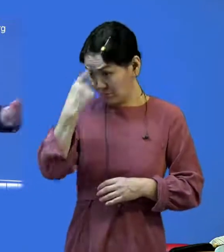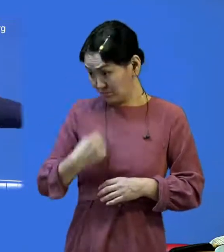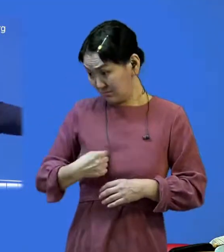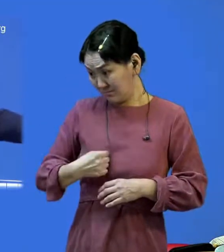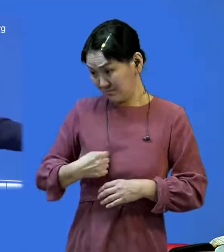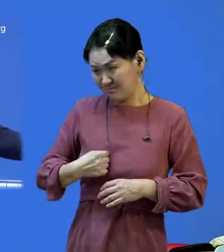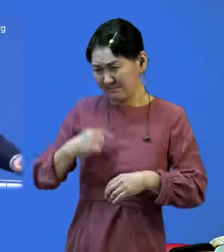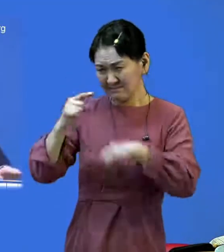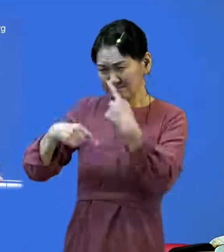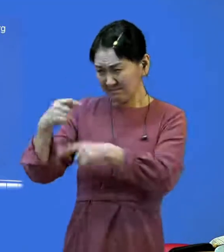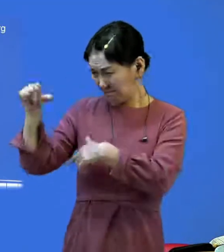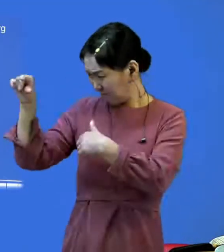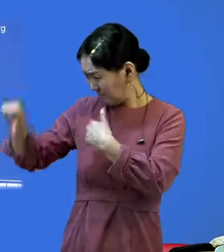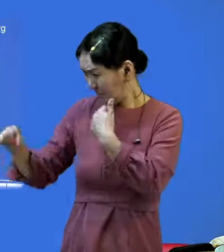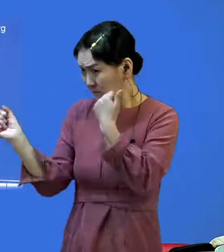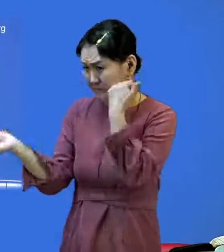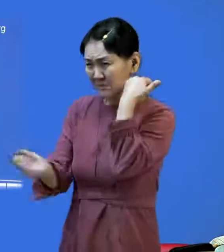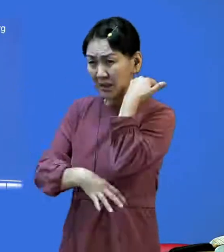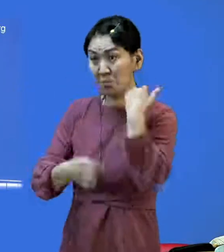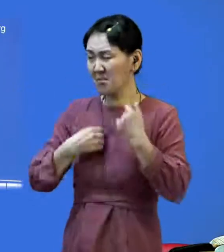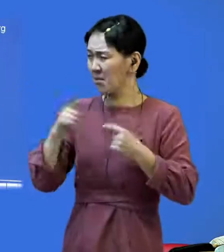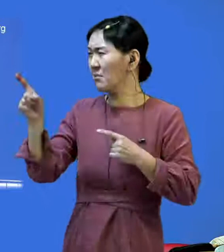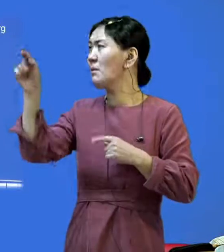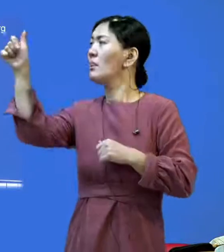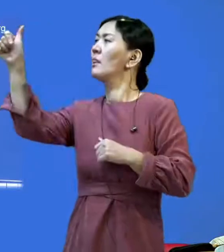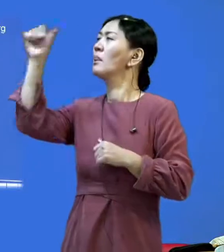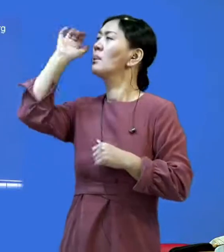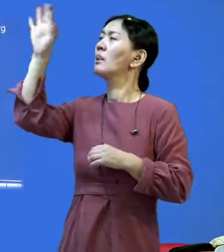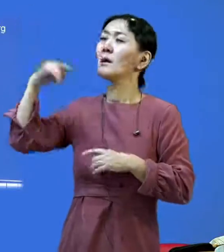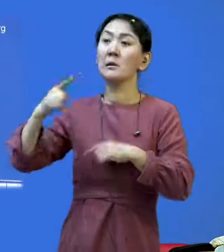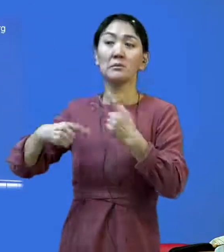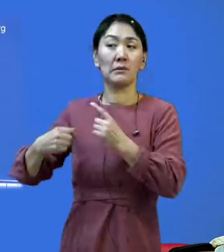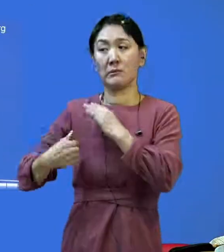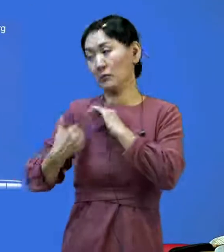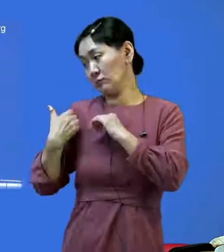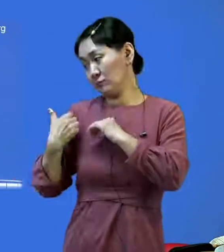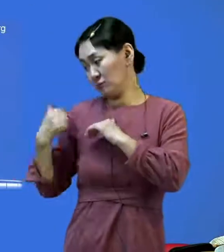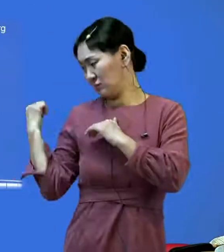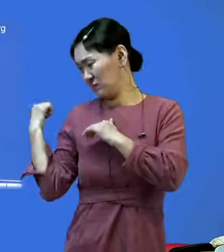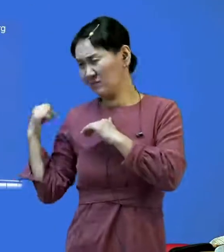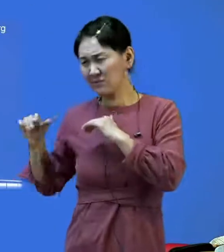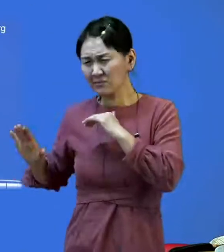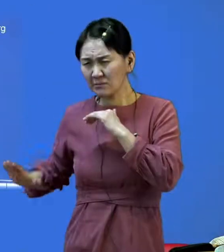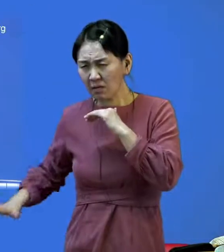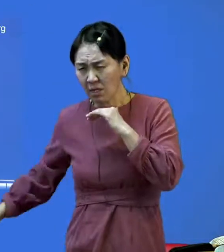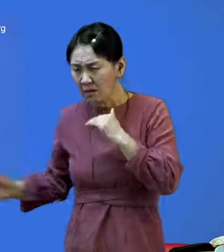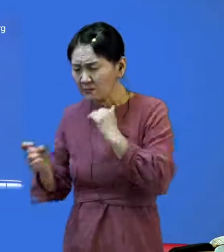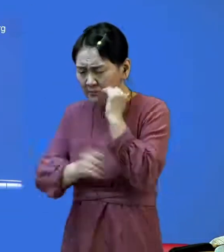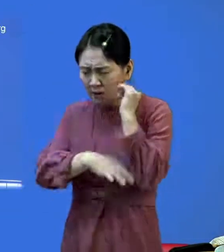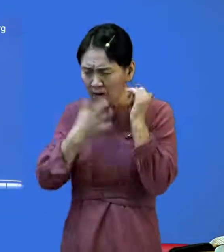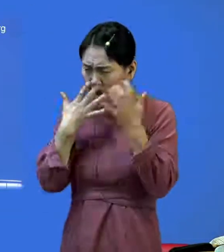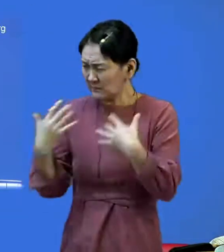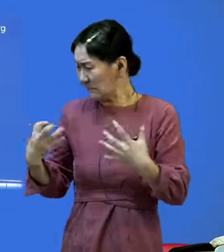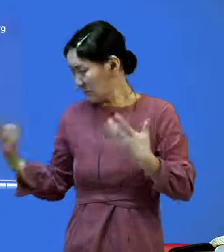Өөрөөсөө нь ядуу амьдарч байгаа хүмүүс тэндүү олон байна шүү дээ. За би энэ итгэхэд очиж үзсэн.